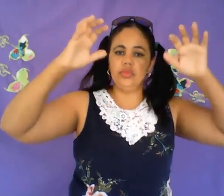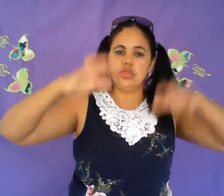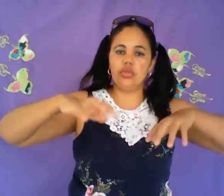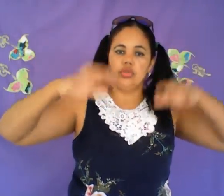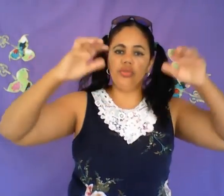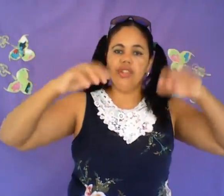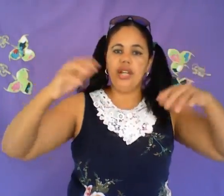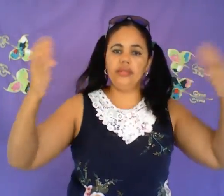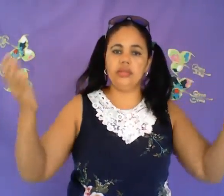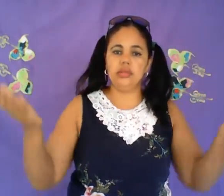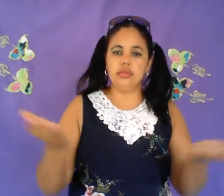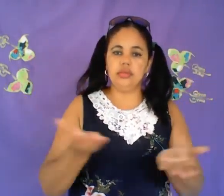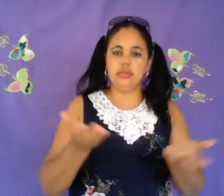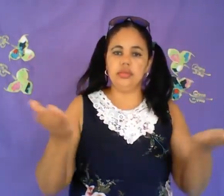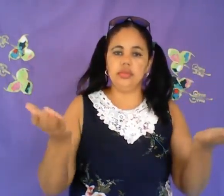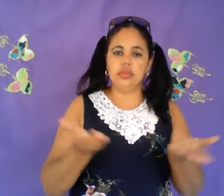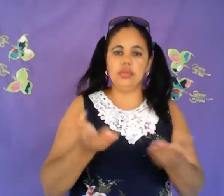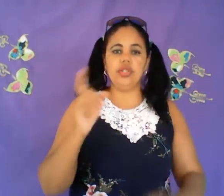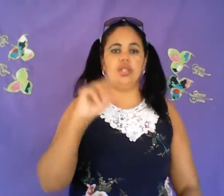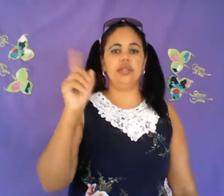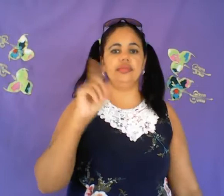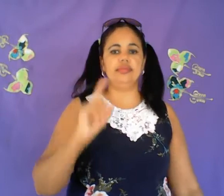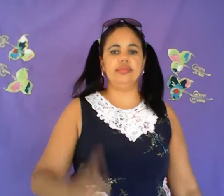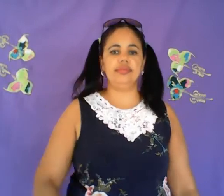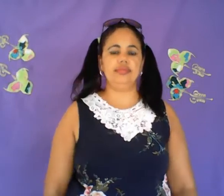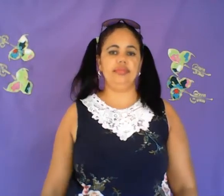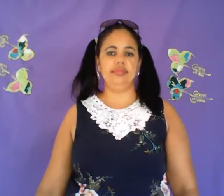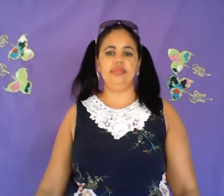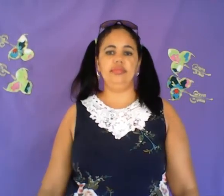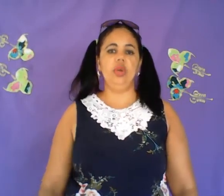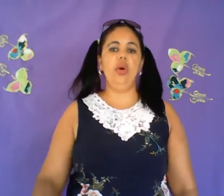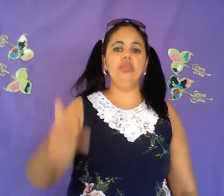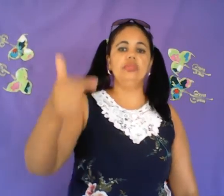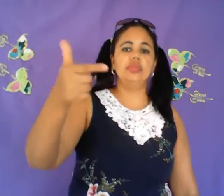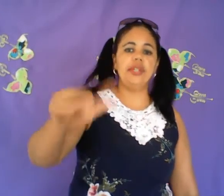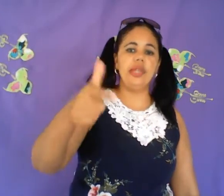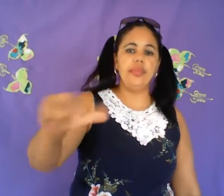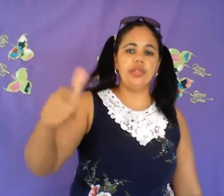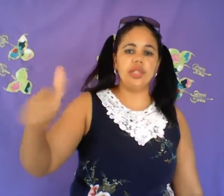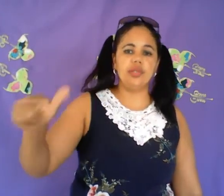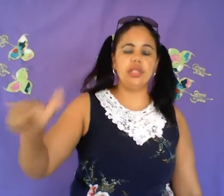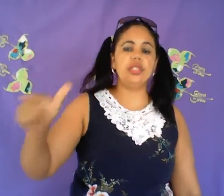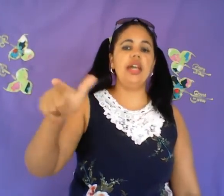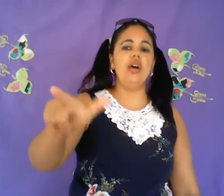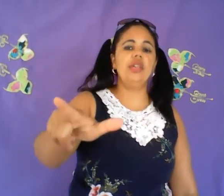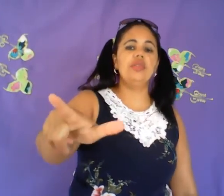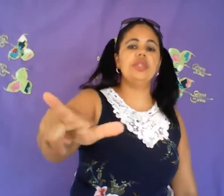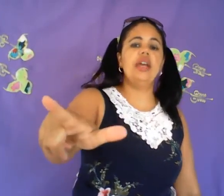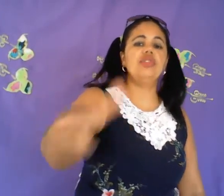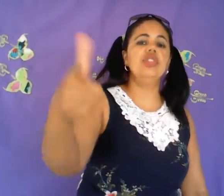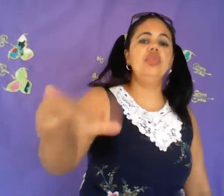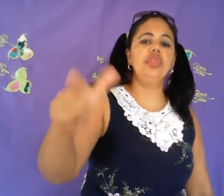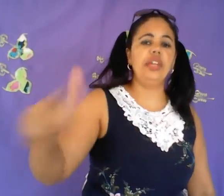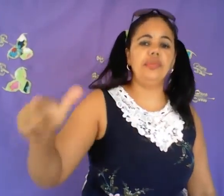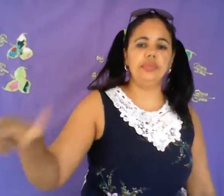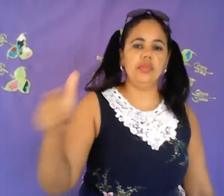Chuva. Hoje não. Ou, também pode ser esse sinal, que é o sinal de não tem. Não